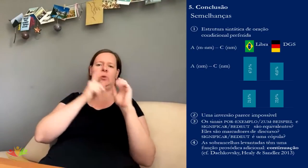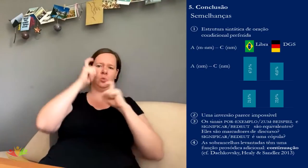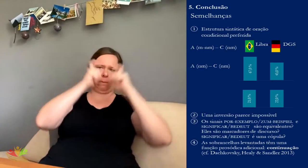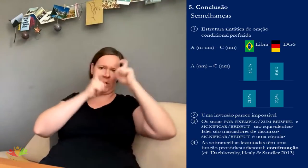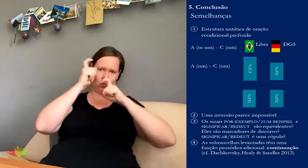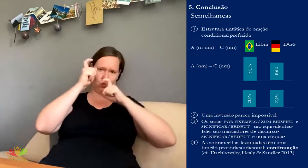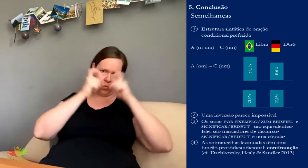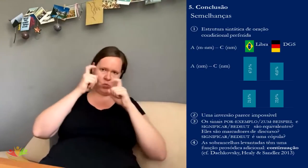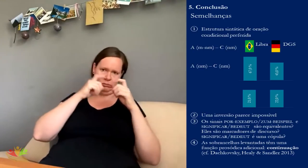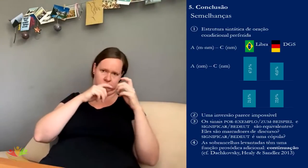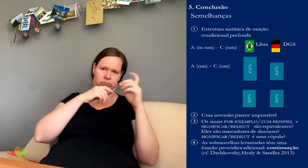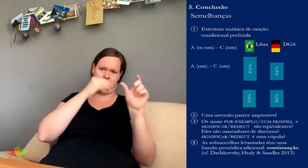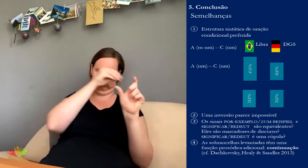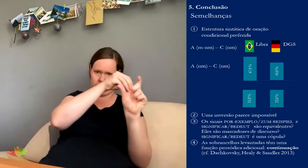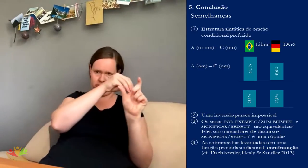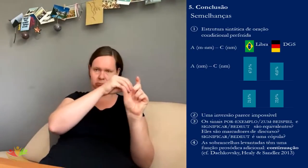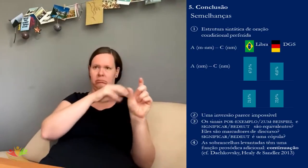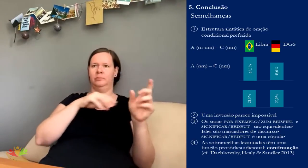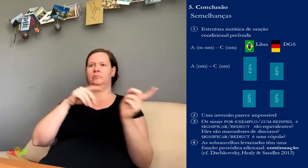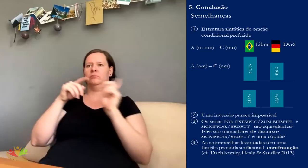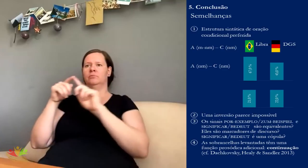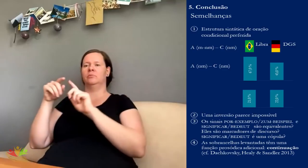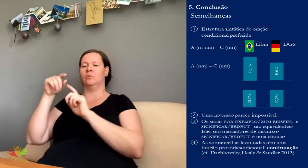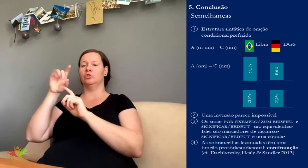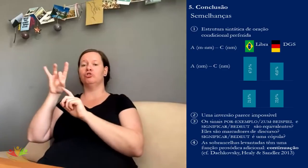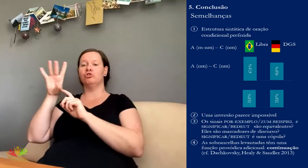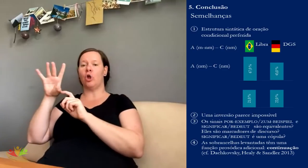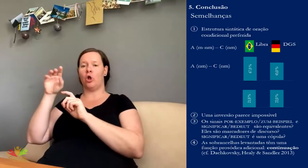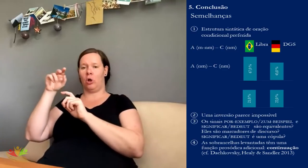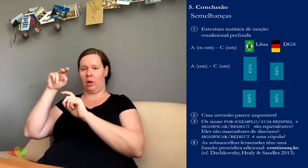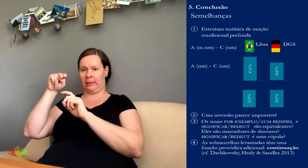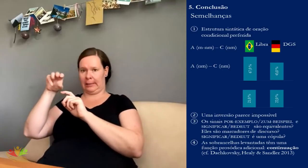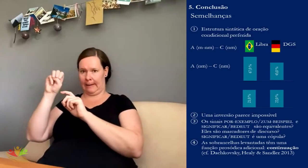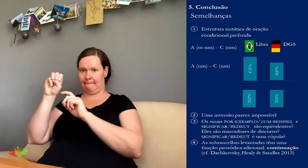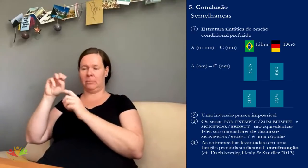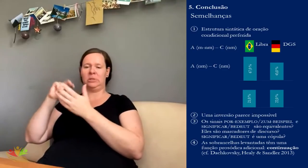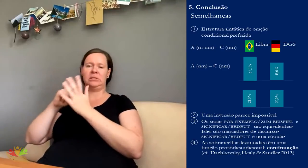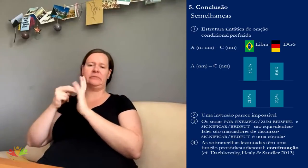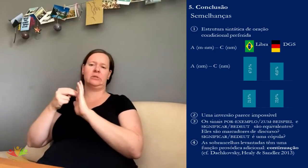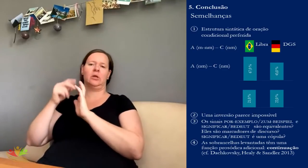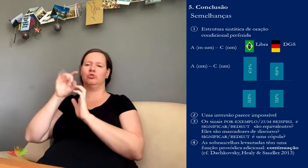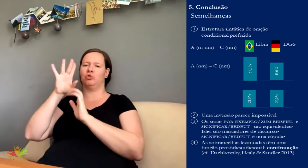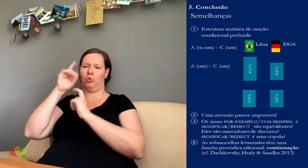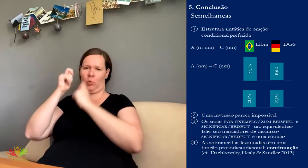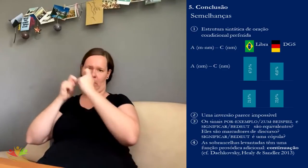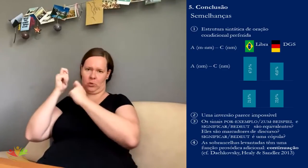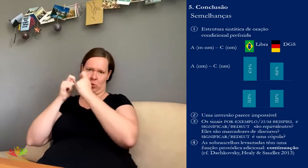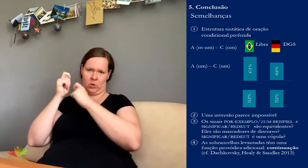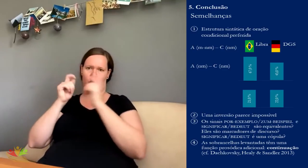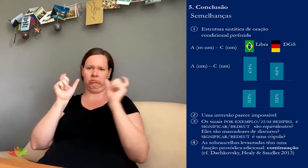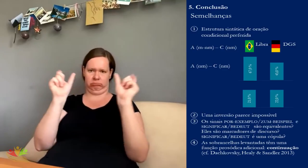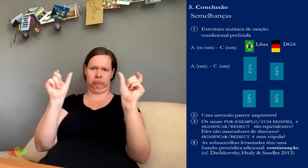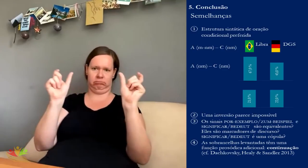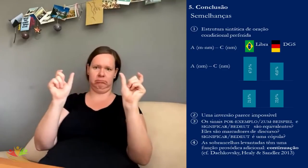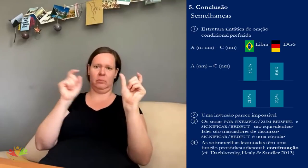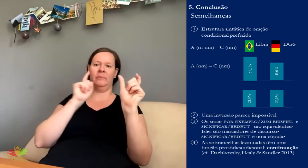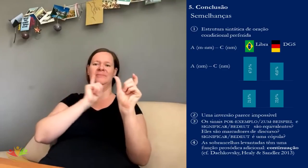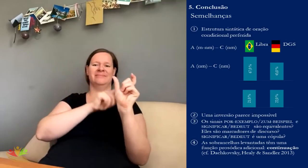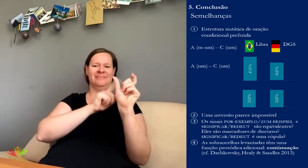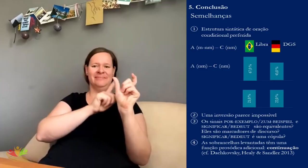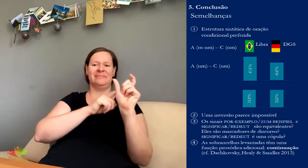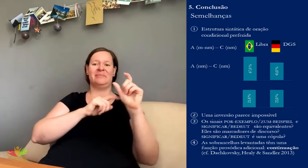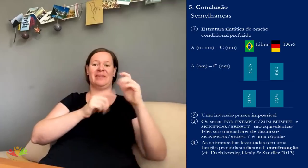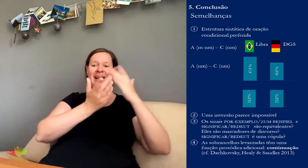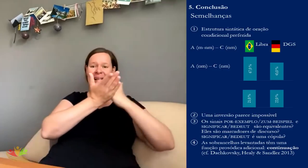mas que dentro da antecedente você tem um sinal manual e a marca não manual na oração antecedente acontecendo juntos, e